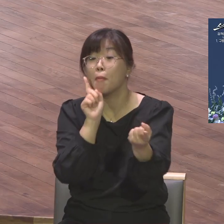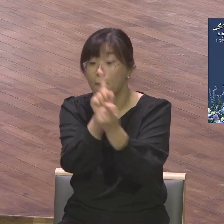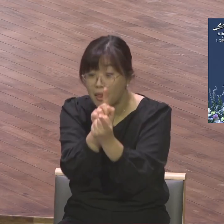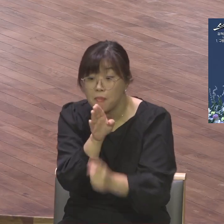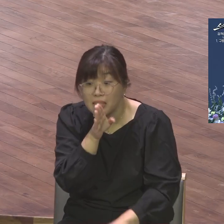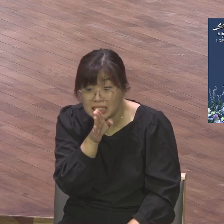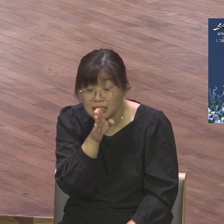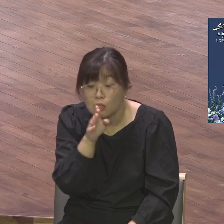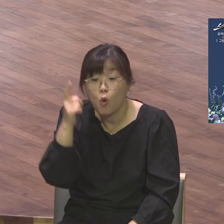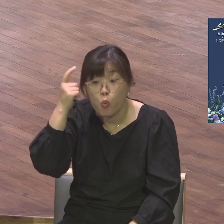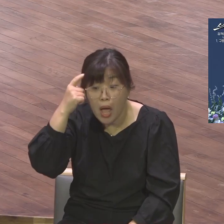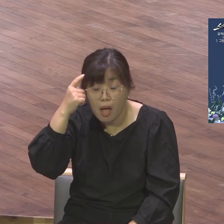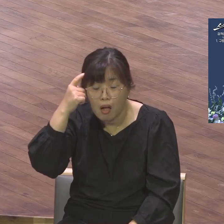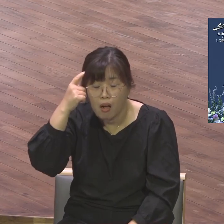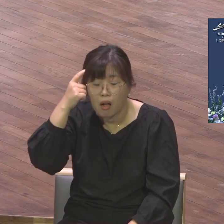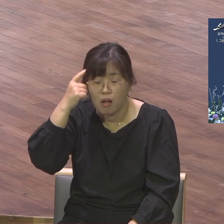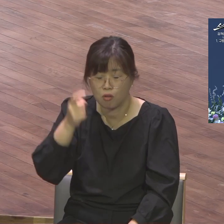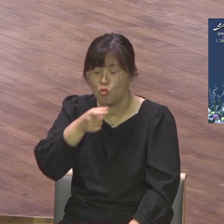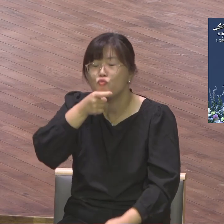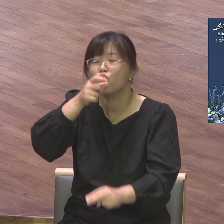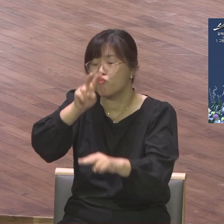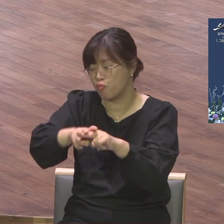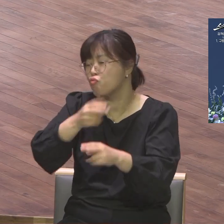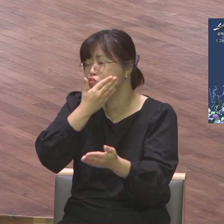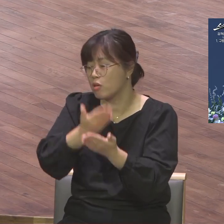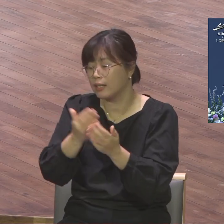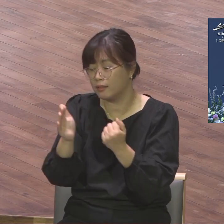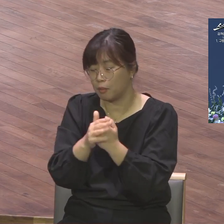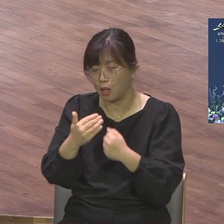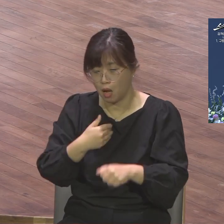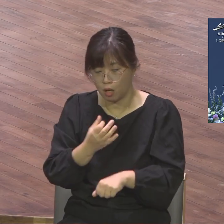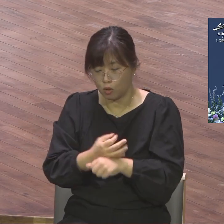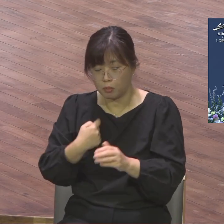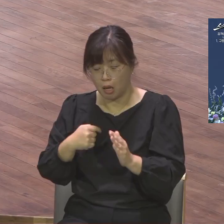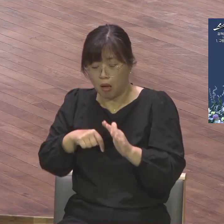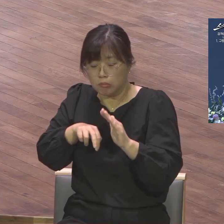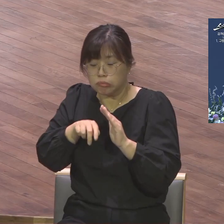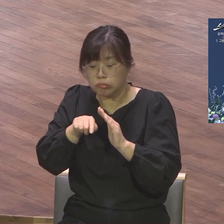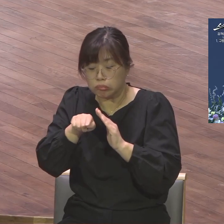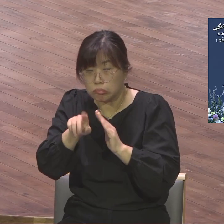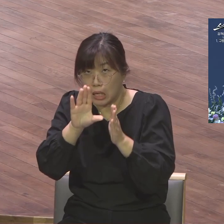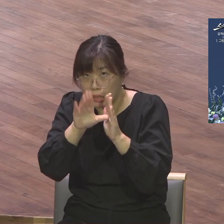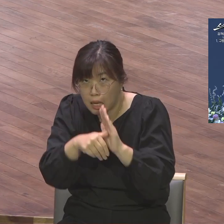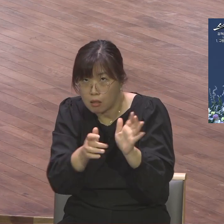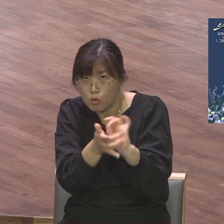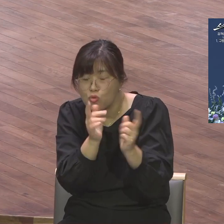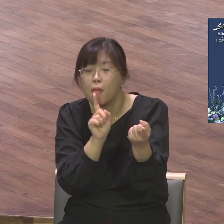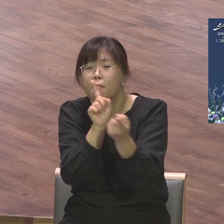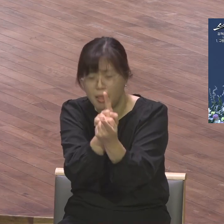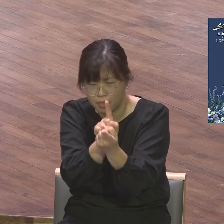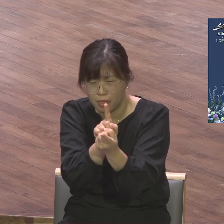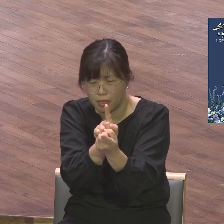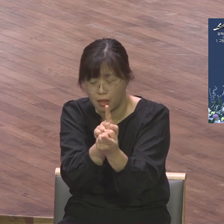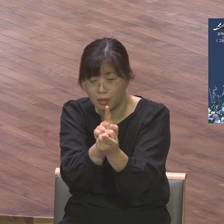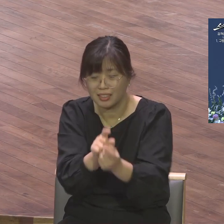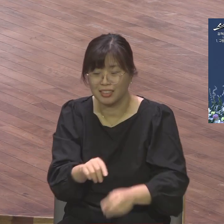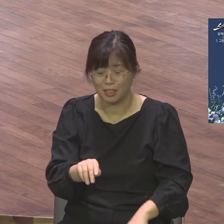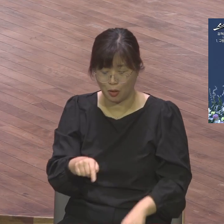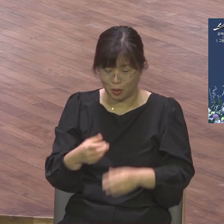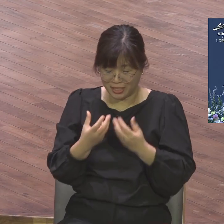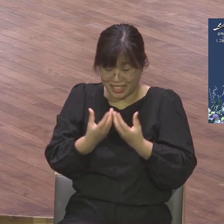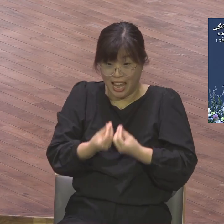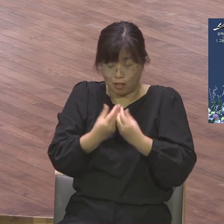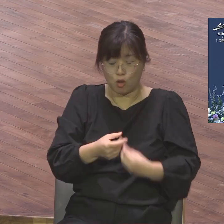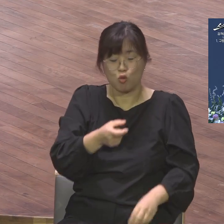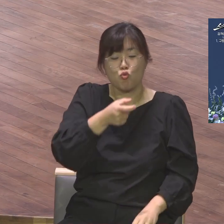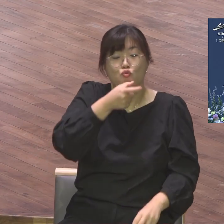세상 것은요 아무리 가지고 가져도 갈증이 나요. 만족이 없어요. 없습니다.